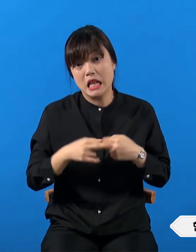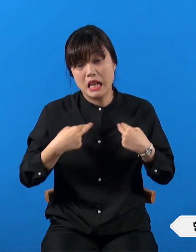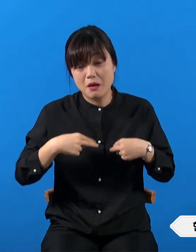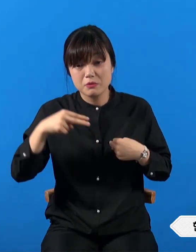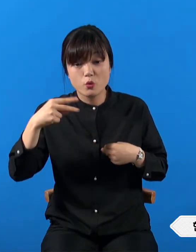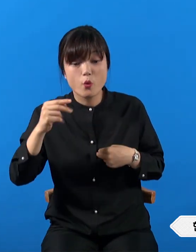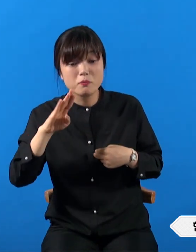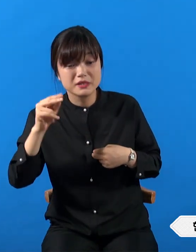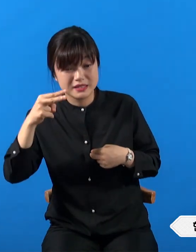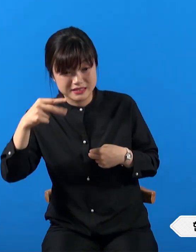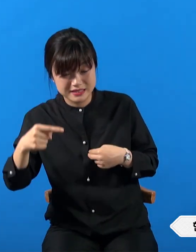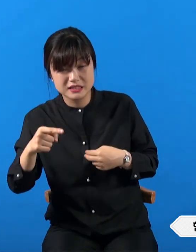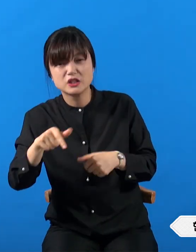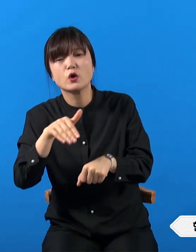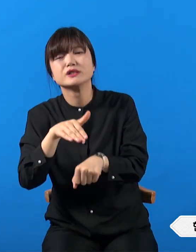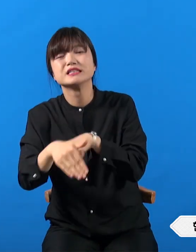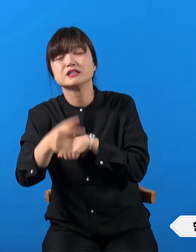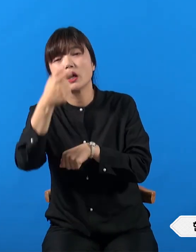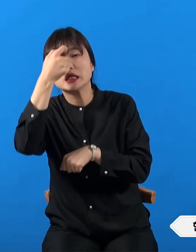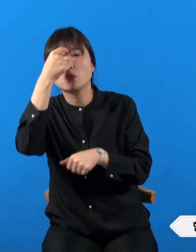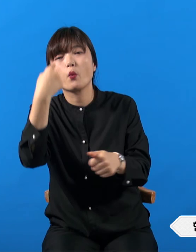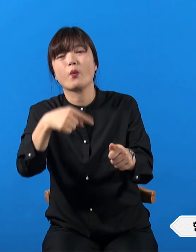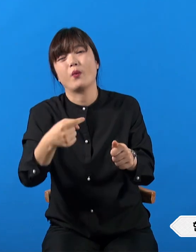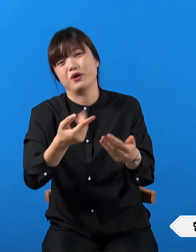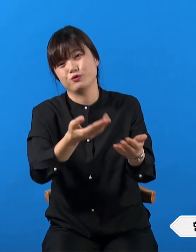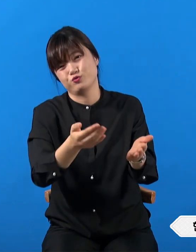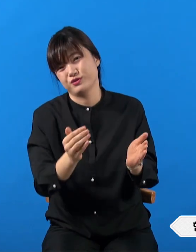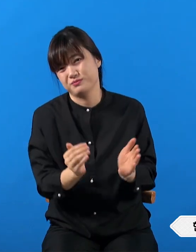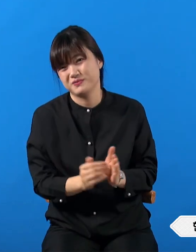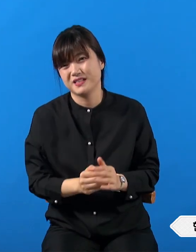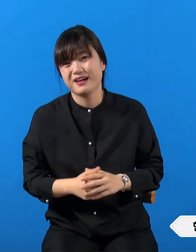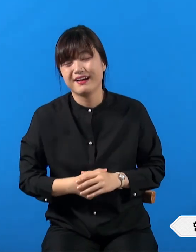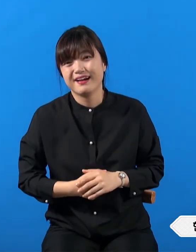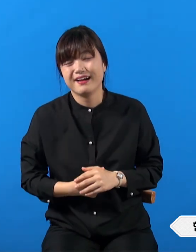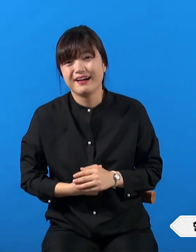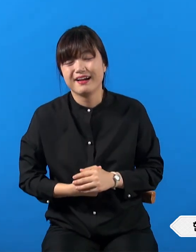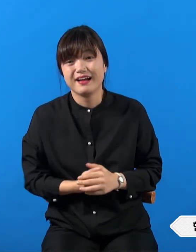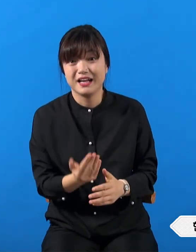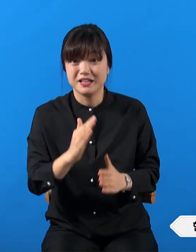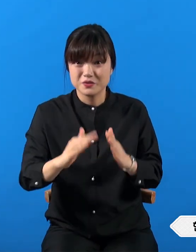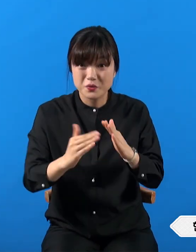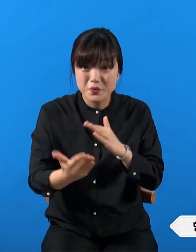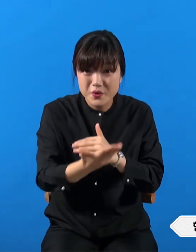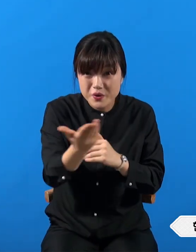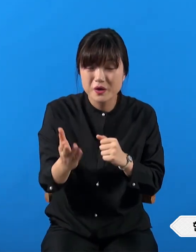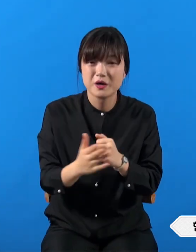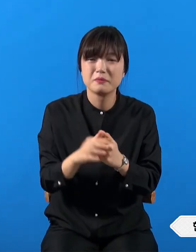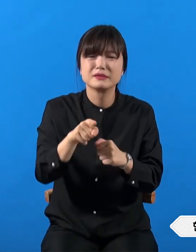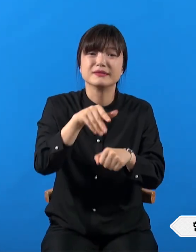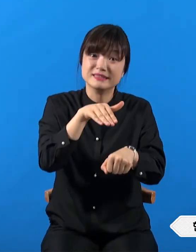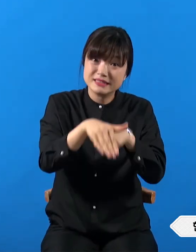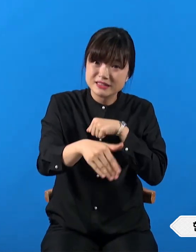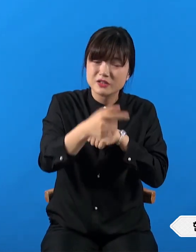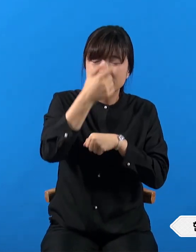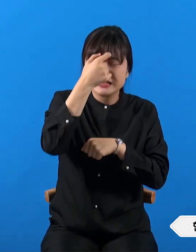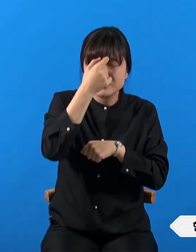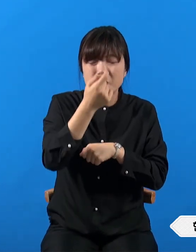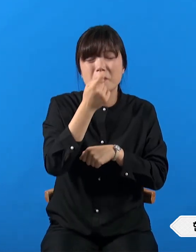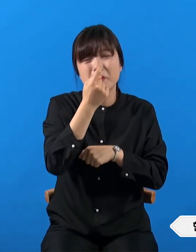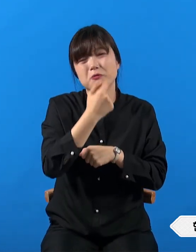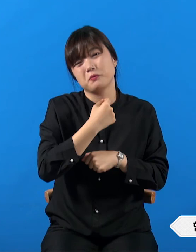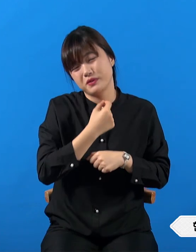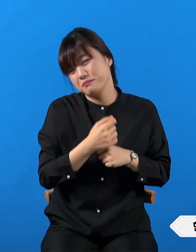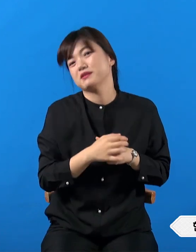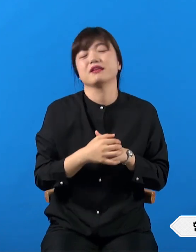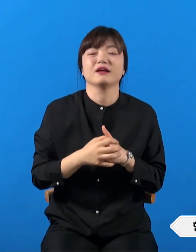랍비 도비드는 그런 식으로 기도를 가르쳤다고 합니다. 우리 성도님들도 그렇게 기도를 배울 수